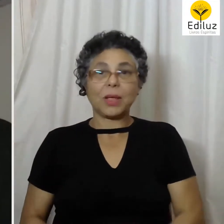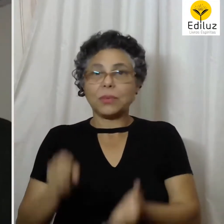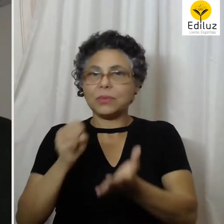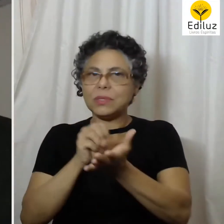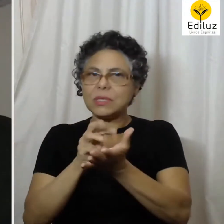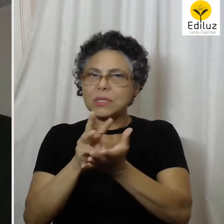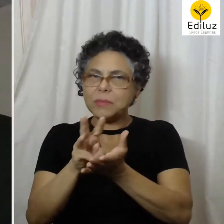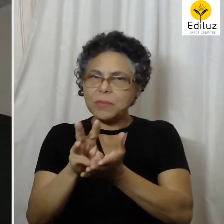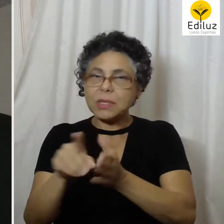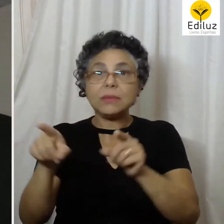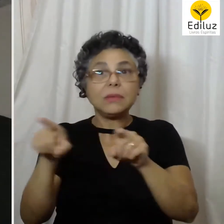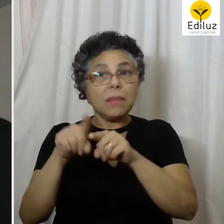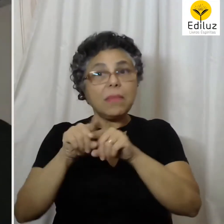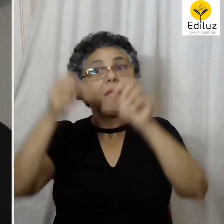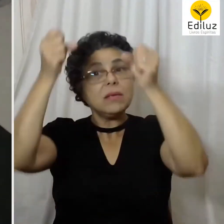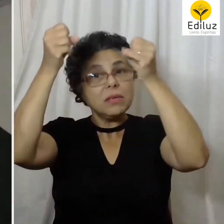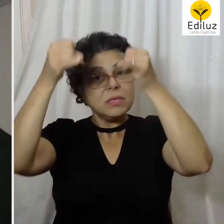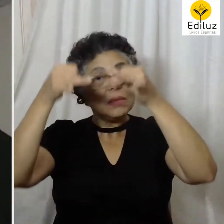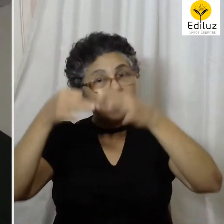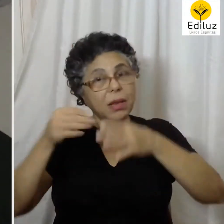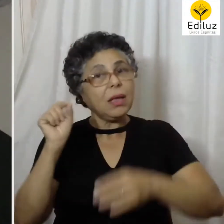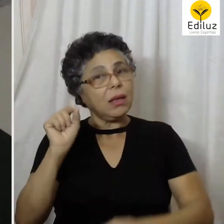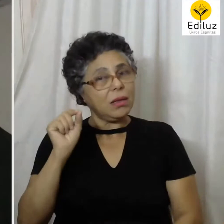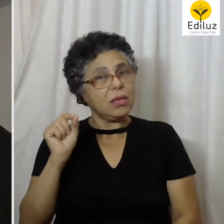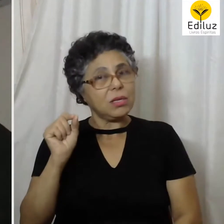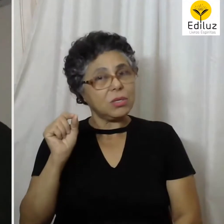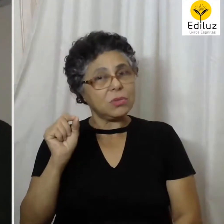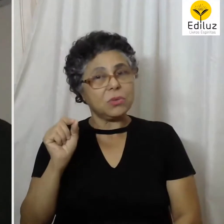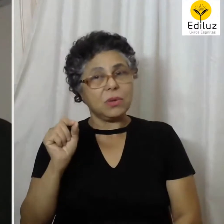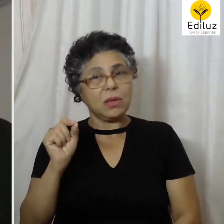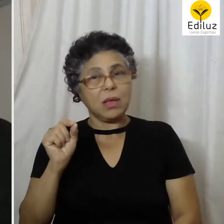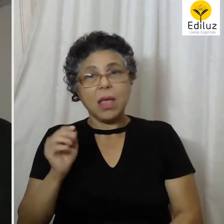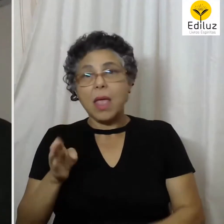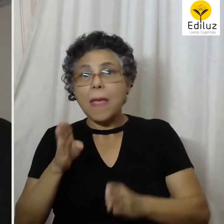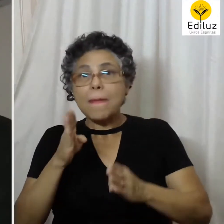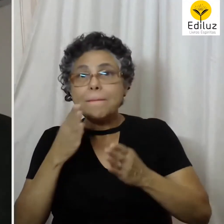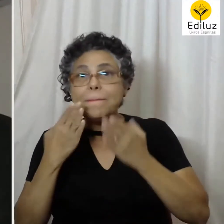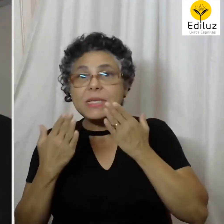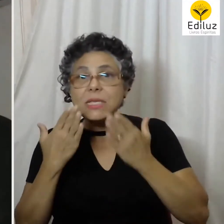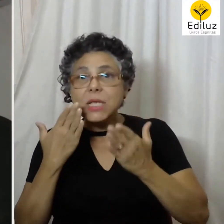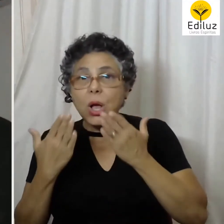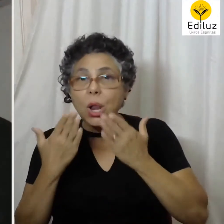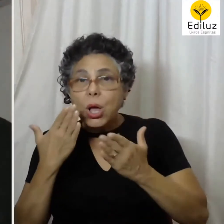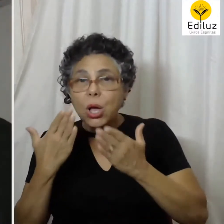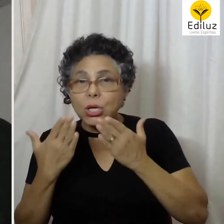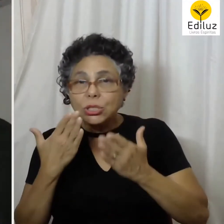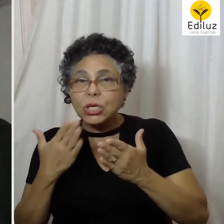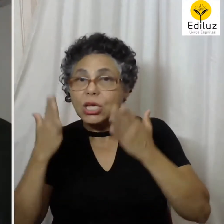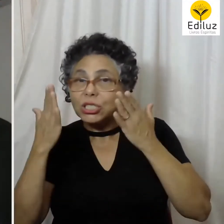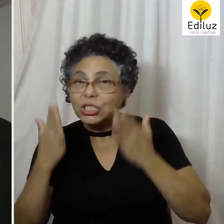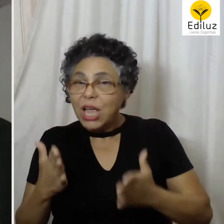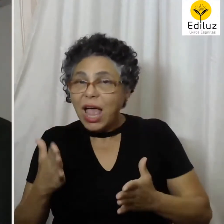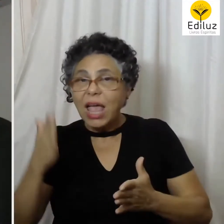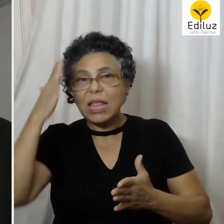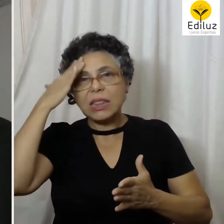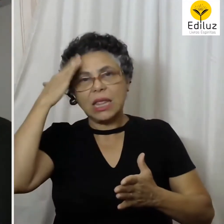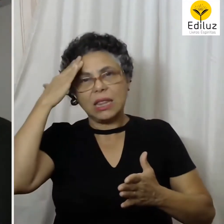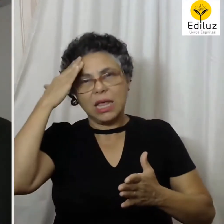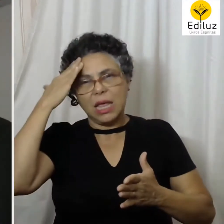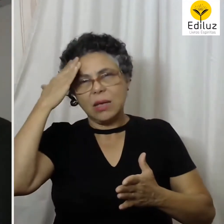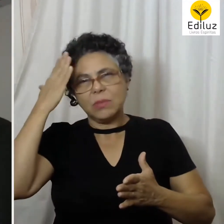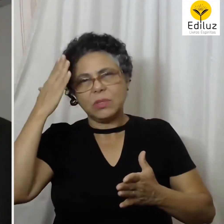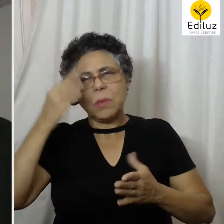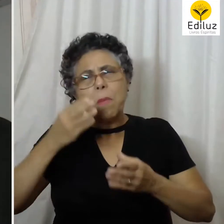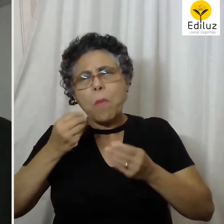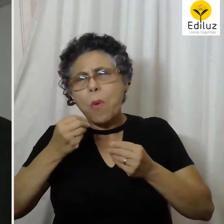espírita também explica isso, e hoje, psicologicamente, nós já temos em público um universo de